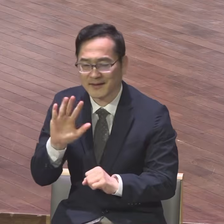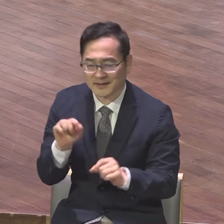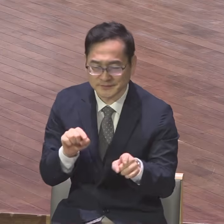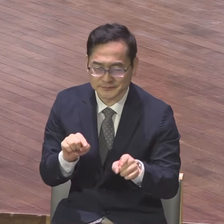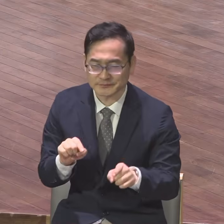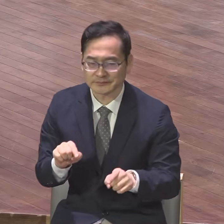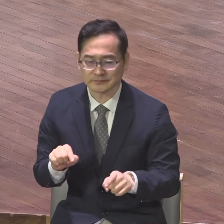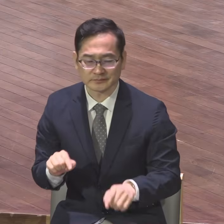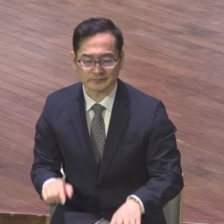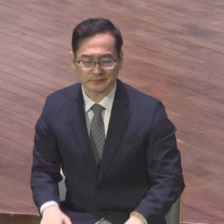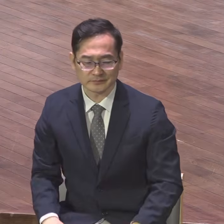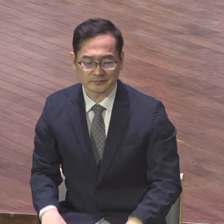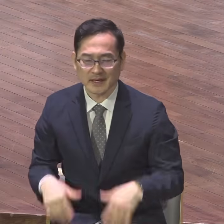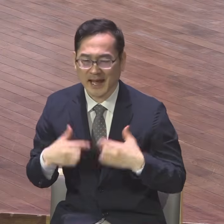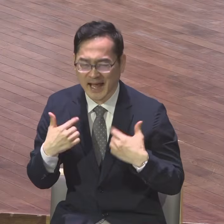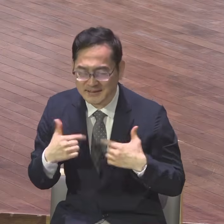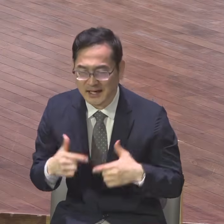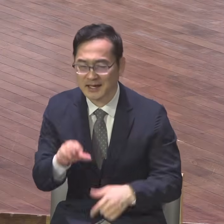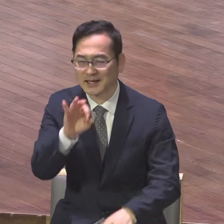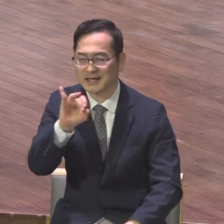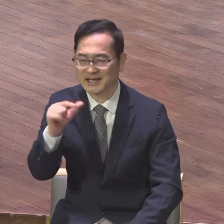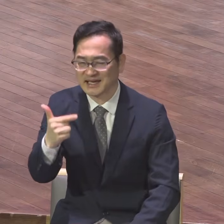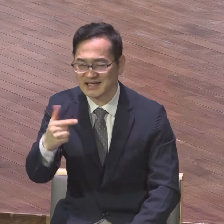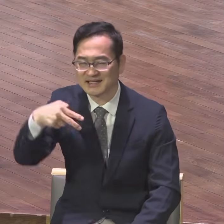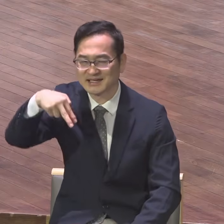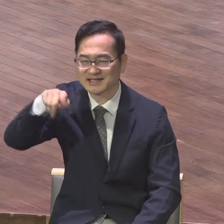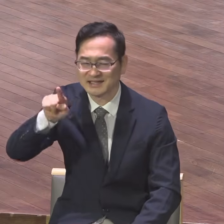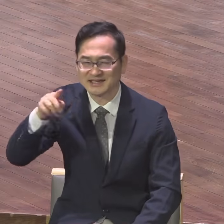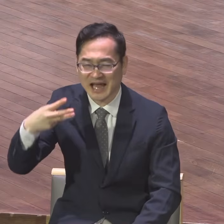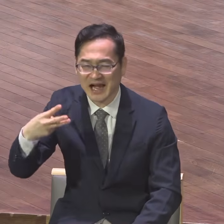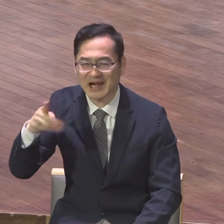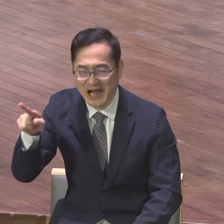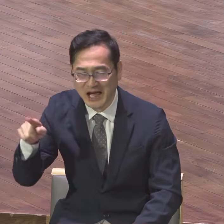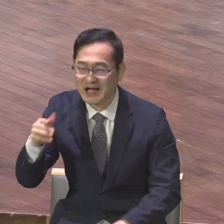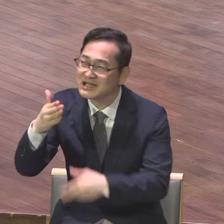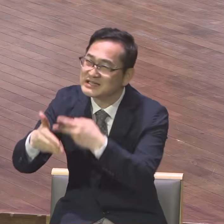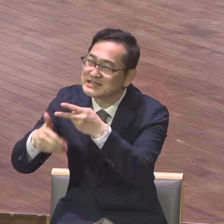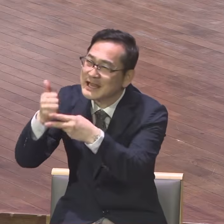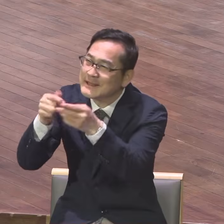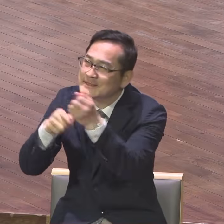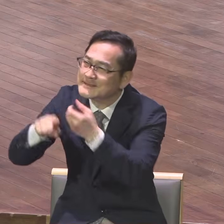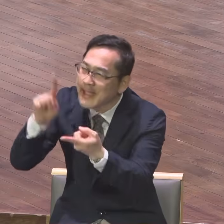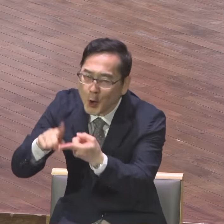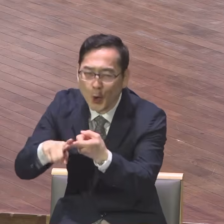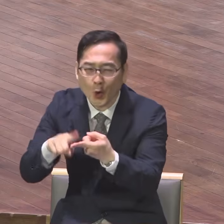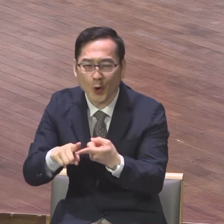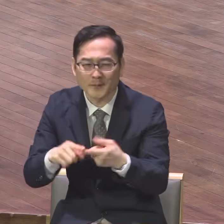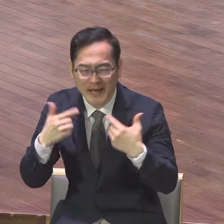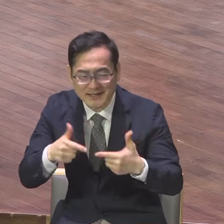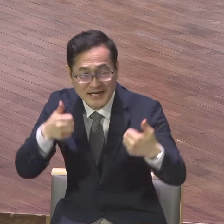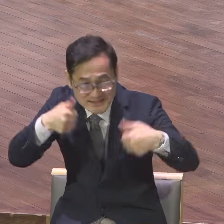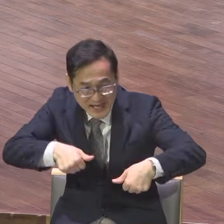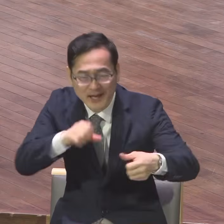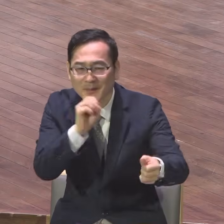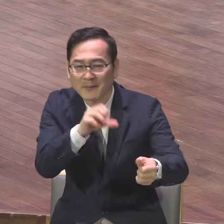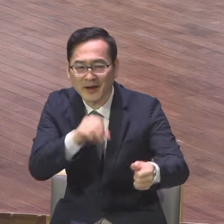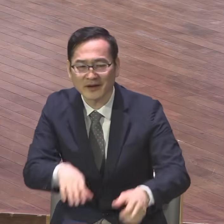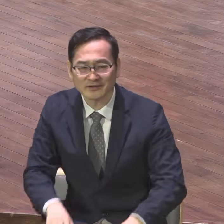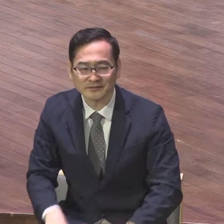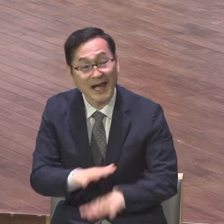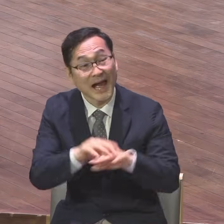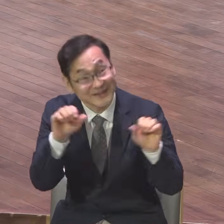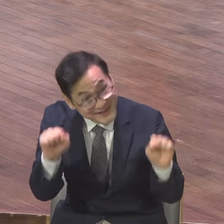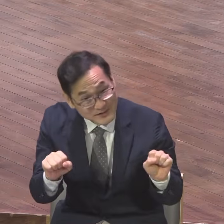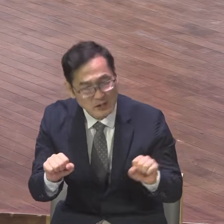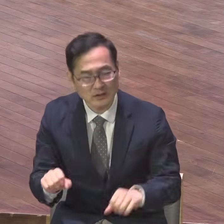해도 언제나 입에서 인샬라 그 신의 뜻대로 그게 입에 붙었대요.